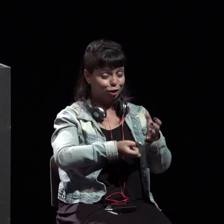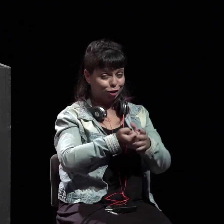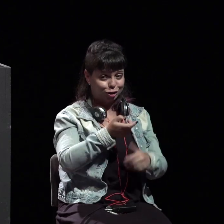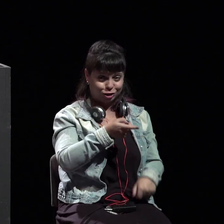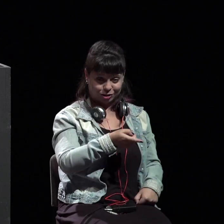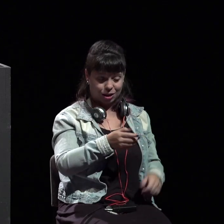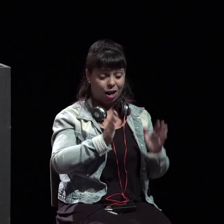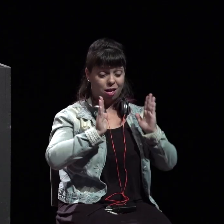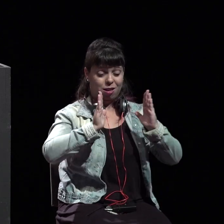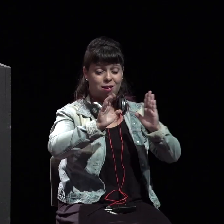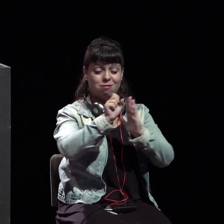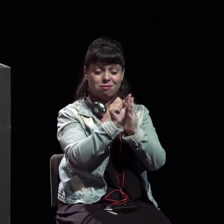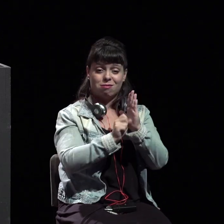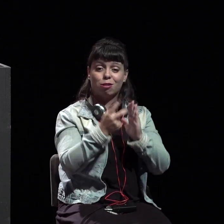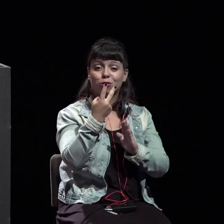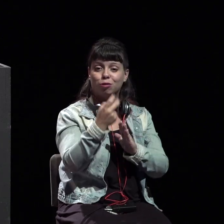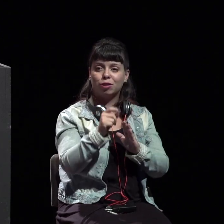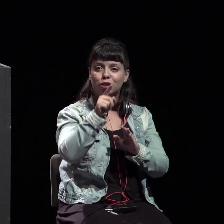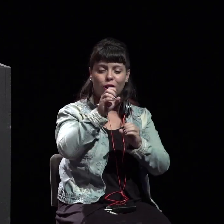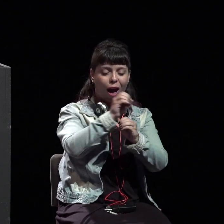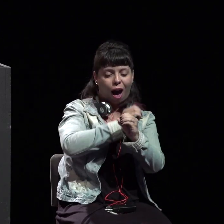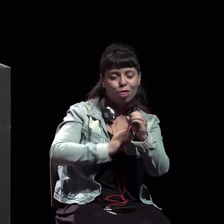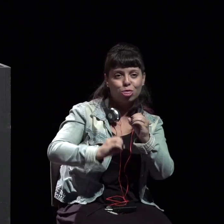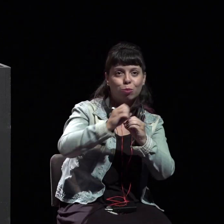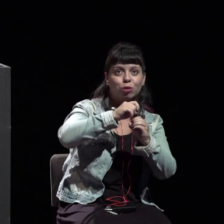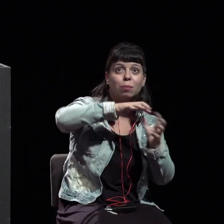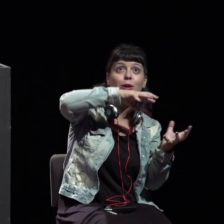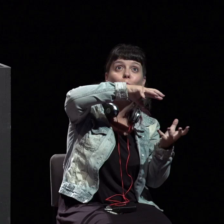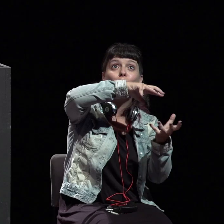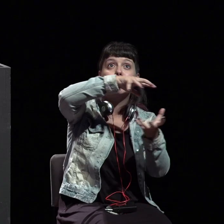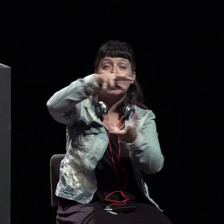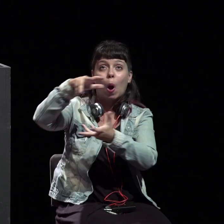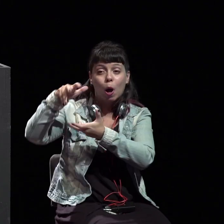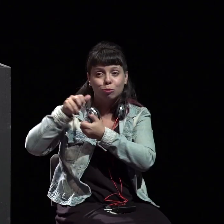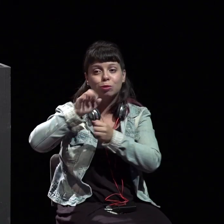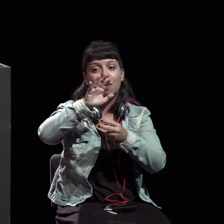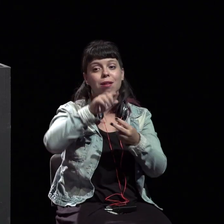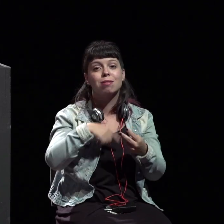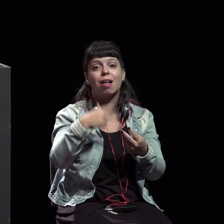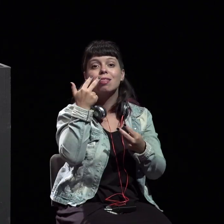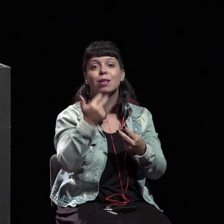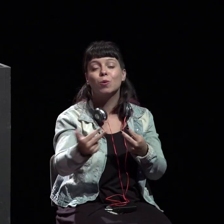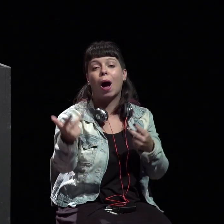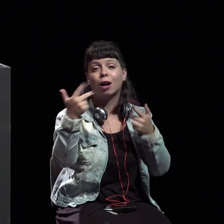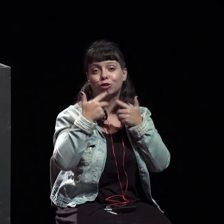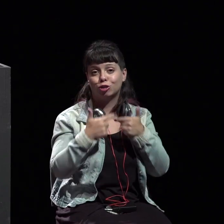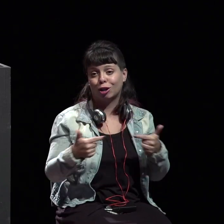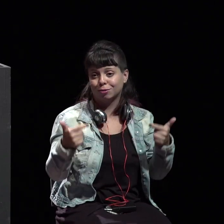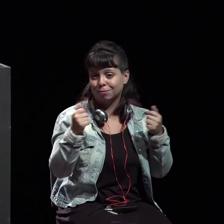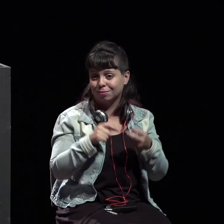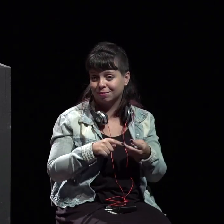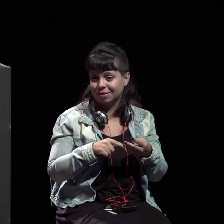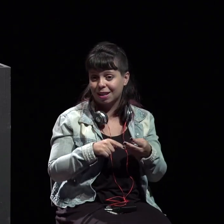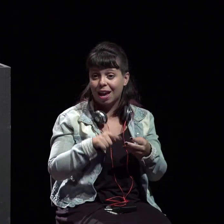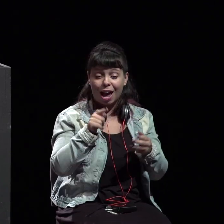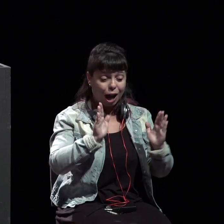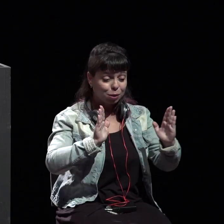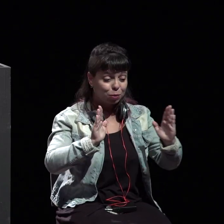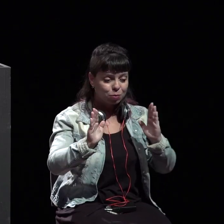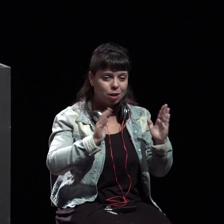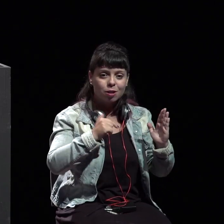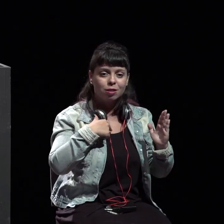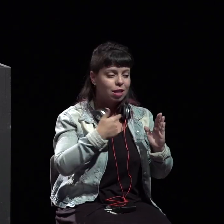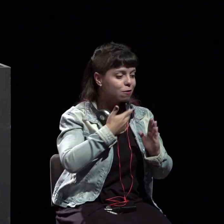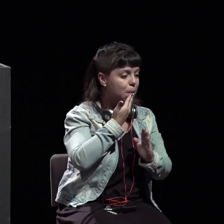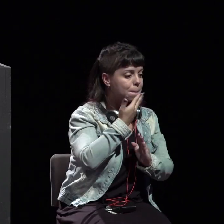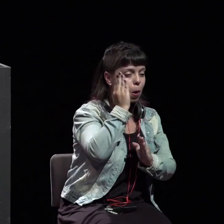visto como o século tanto do átomo e do cosmos, quanto da linguagem. momento em que as promessas do projeto de